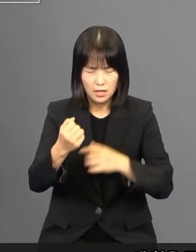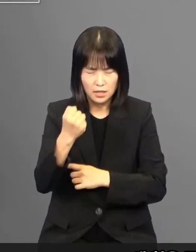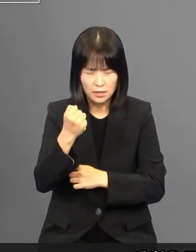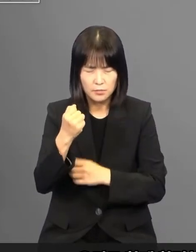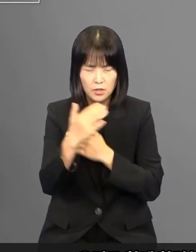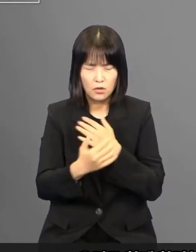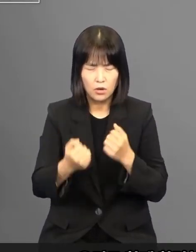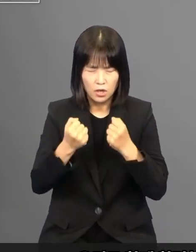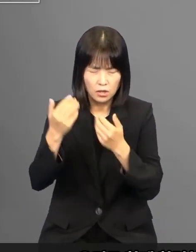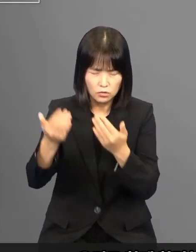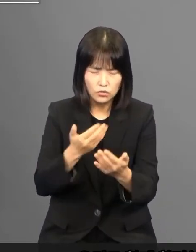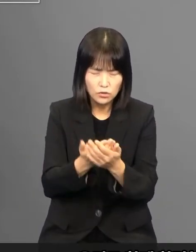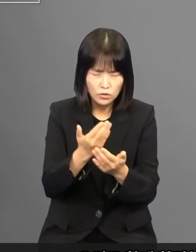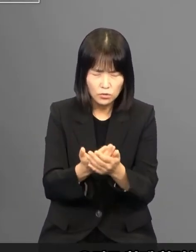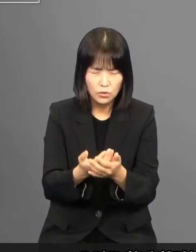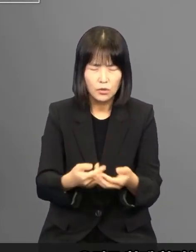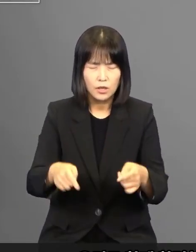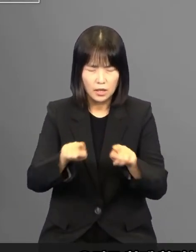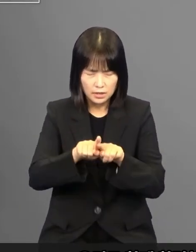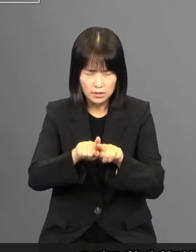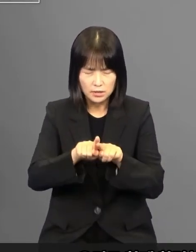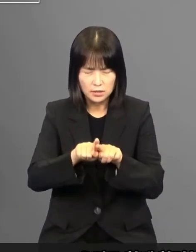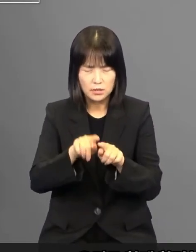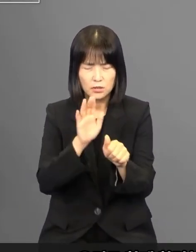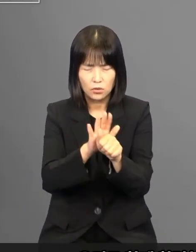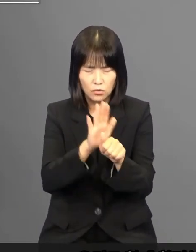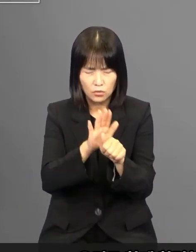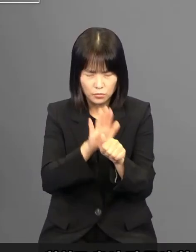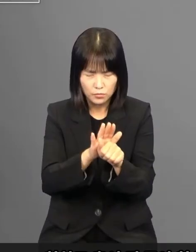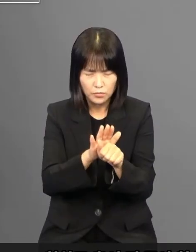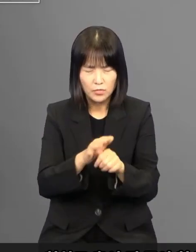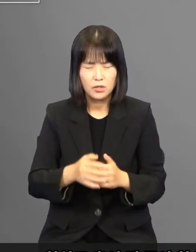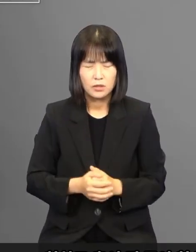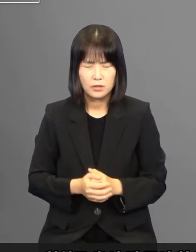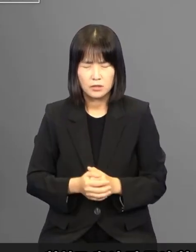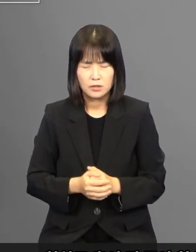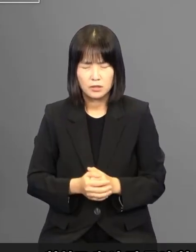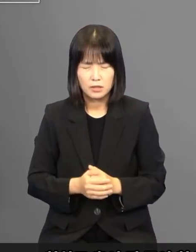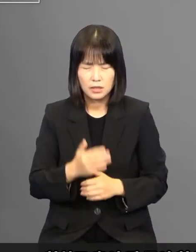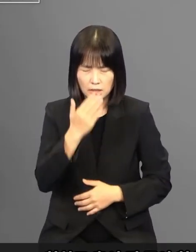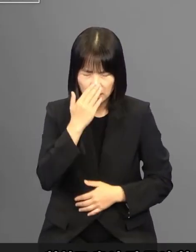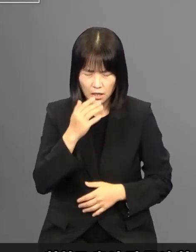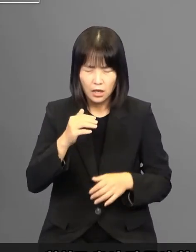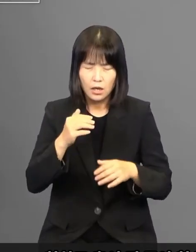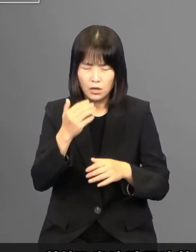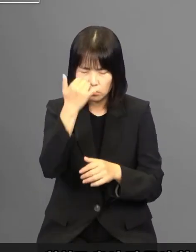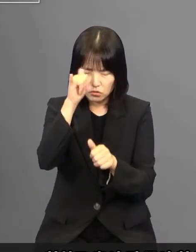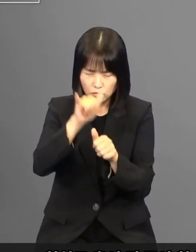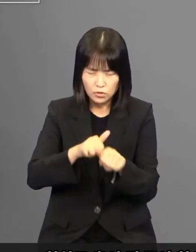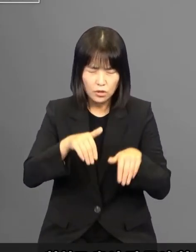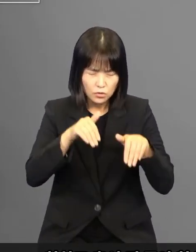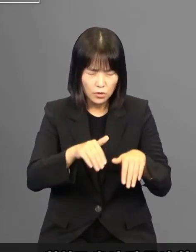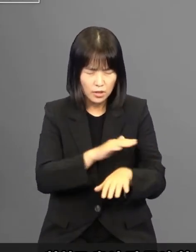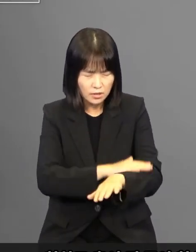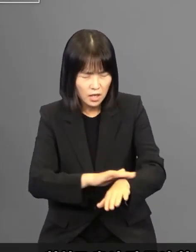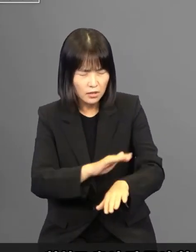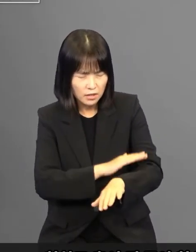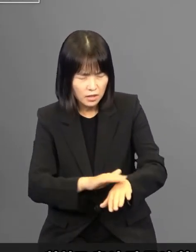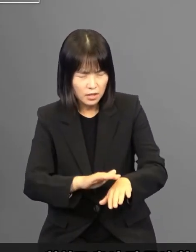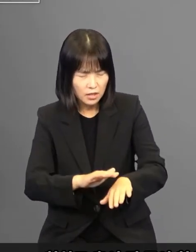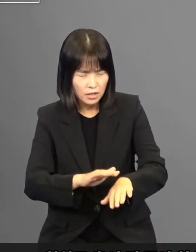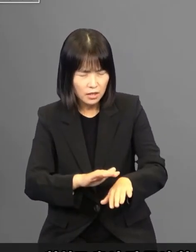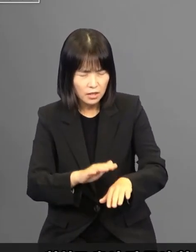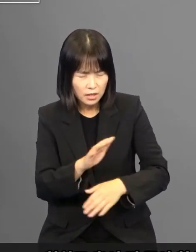건강을 주시고, 우리도 함께 합력하여 주의 오실 길을 예배하여 착하고 충성된 종아 참으로 잘하였다